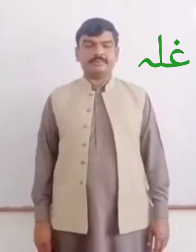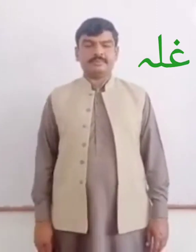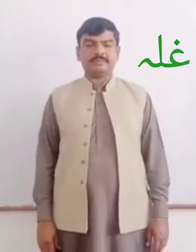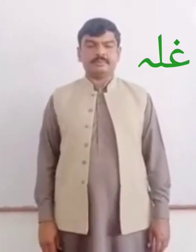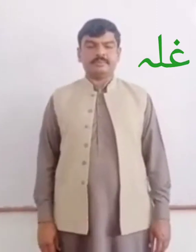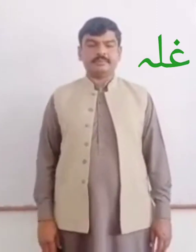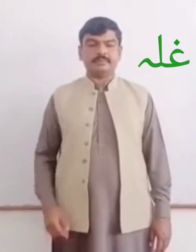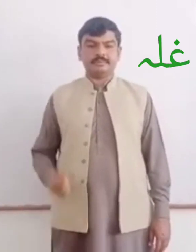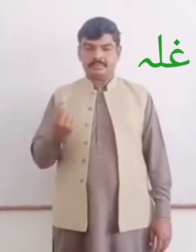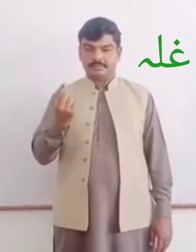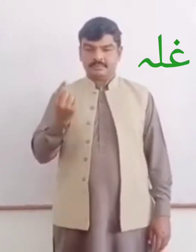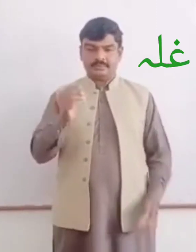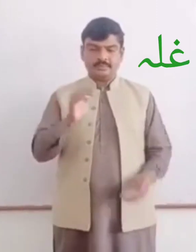गल्ला,